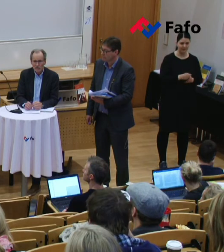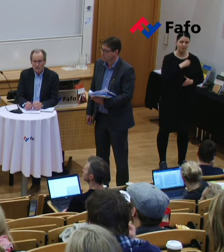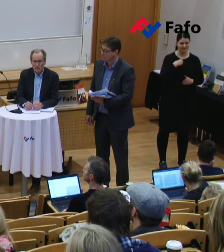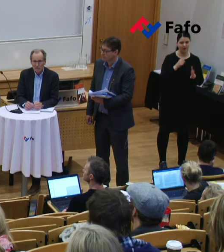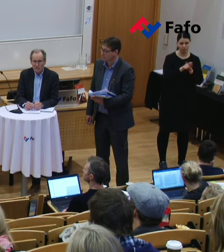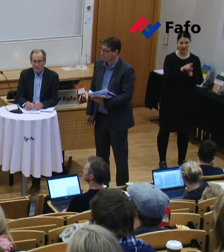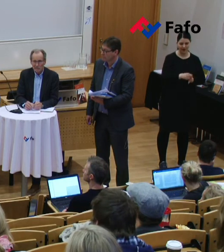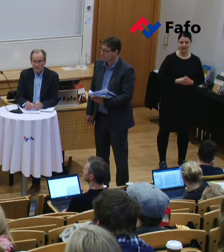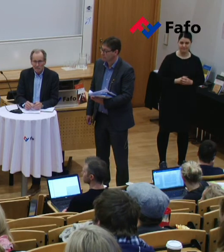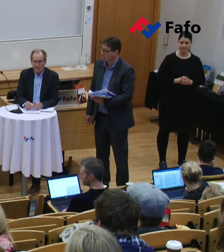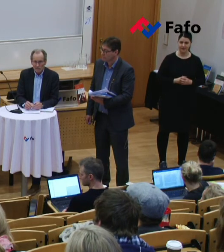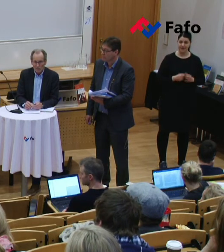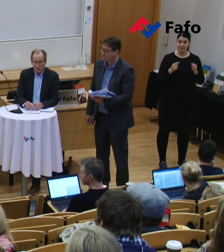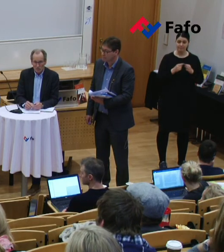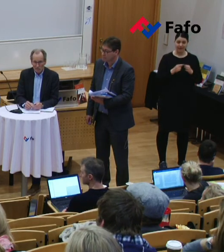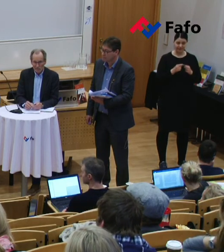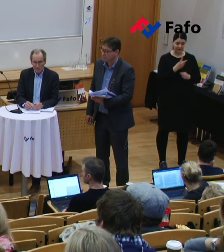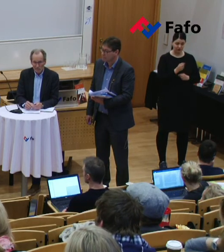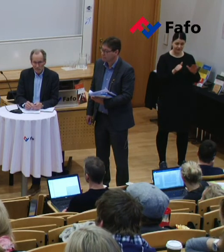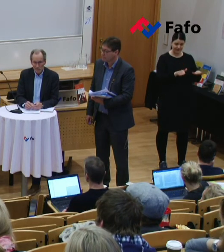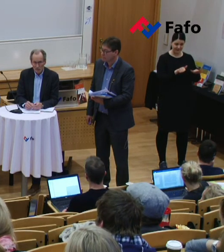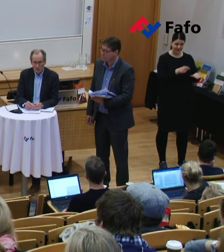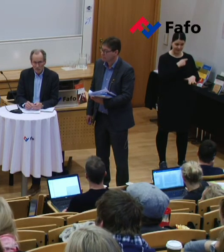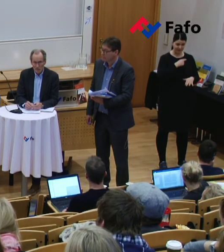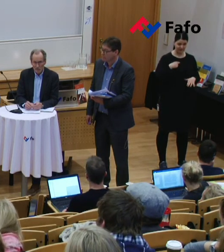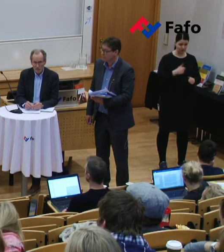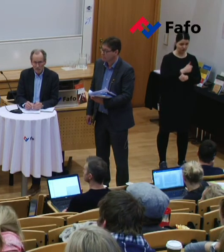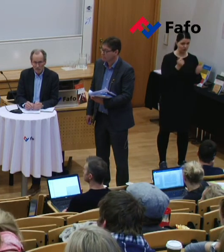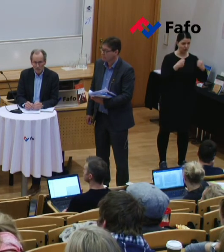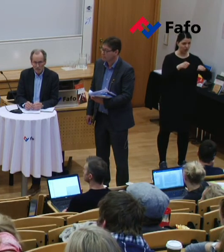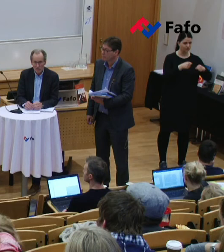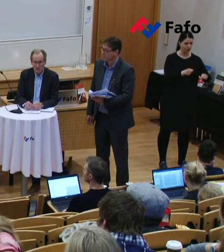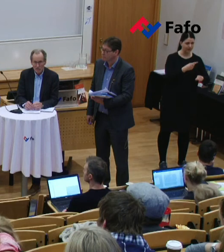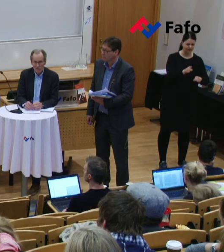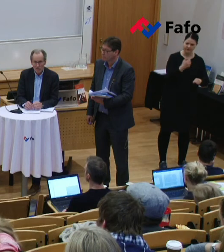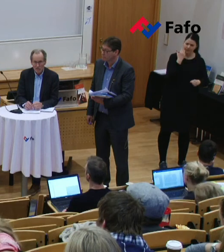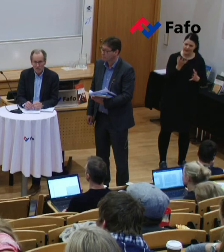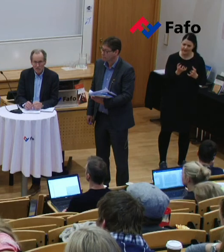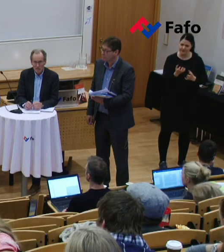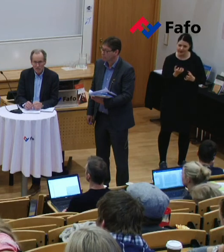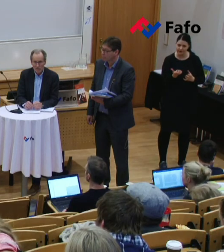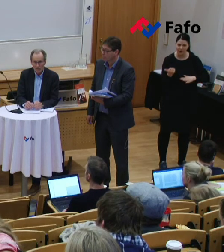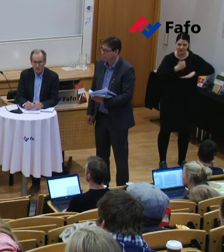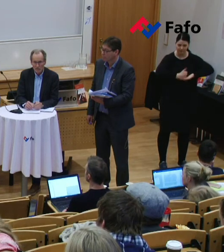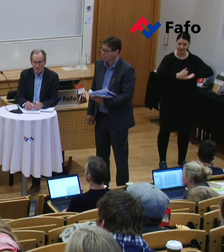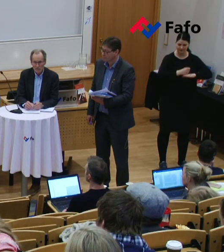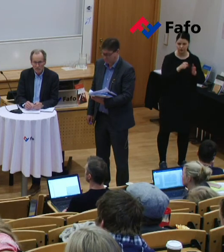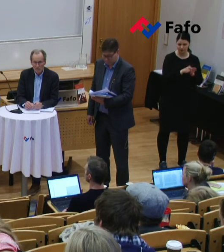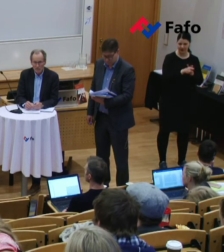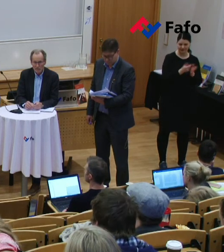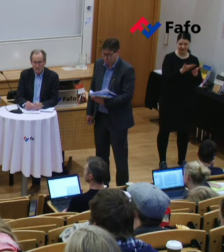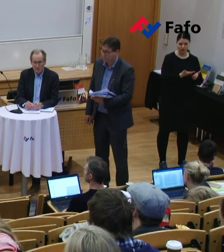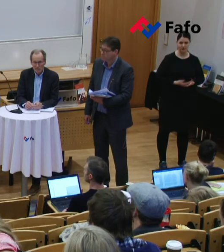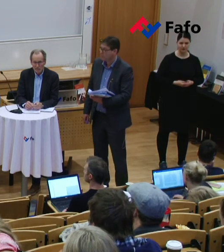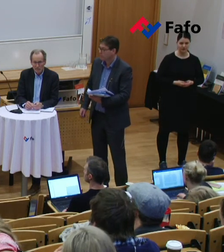i sokkelleiligheter og så videre. Men i 2016 så vi private store aktører ble plutselig interessert i å etablere utleieboliger med